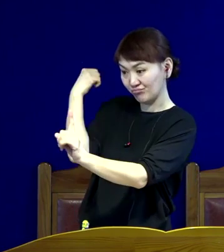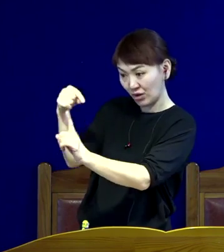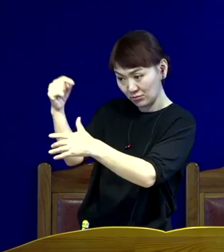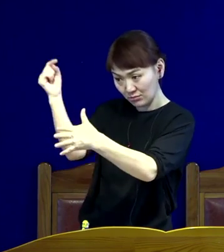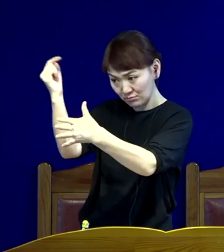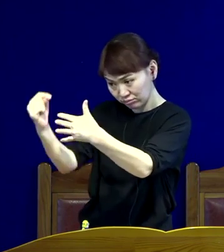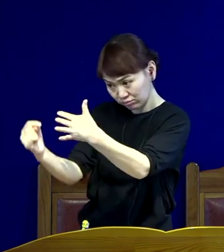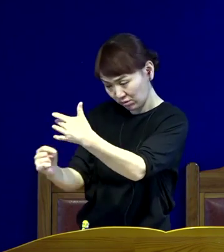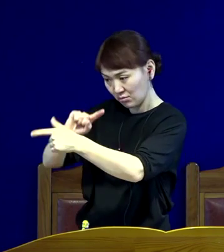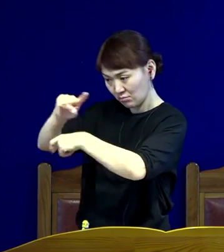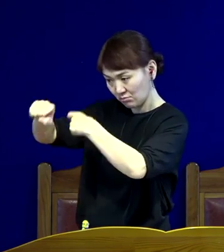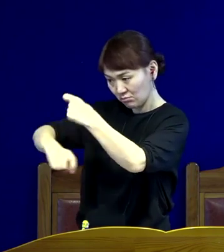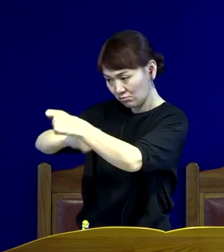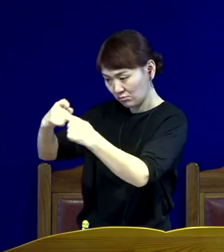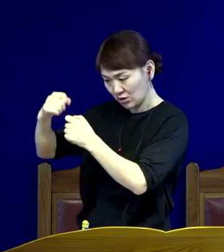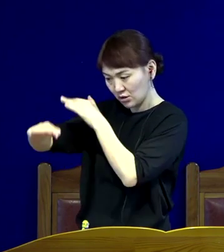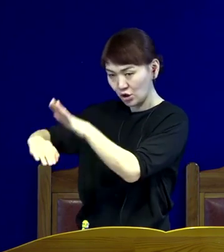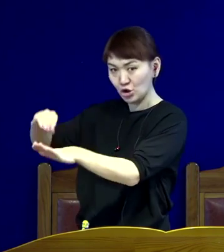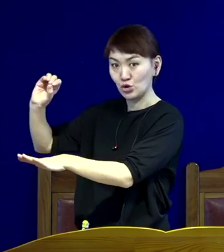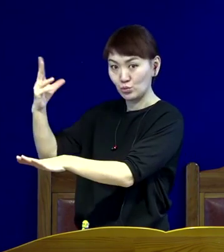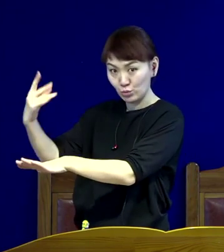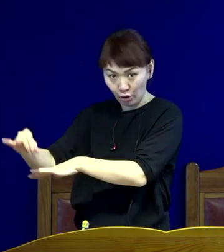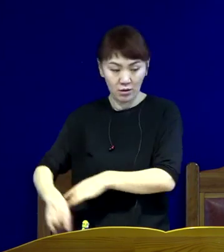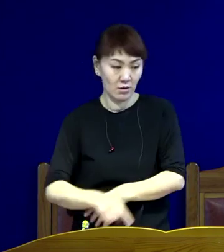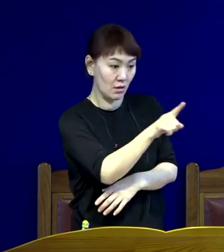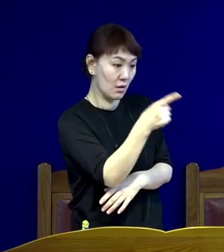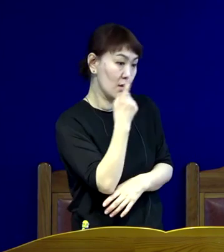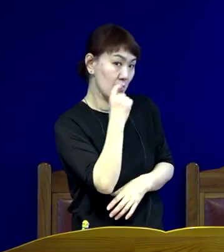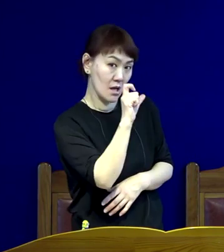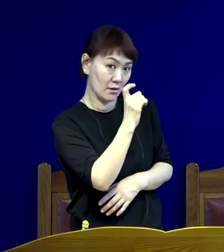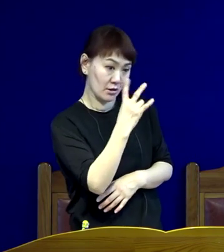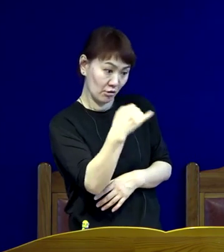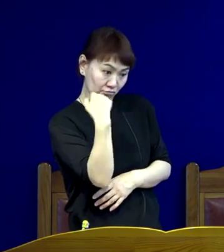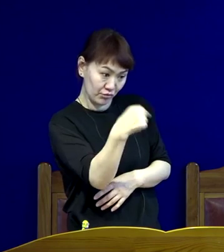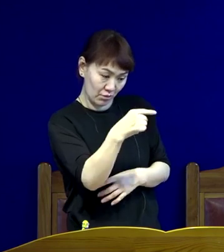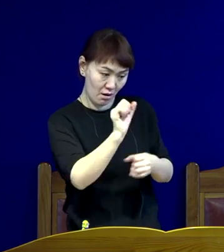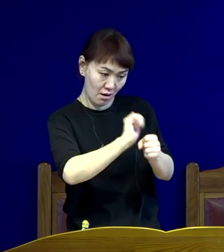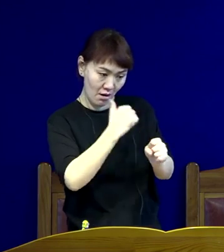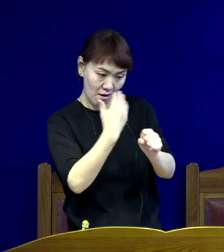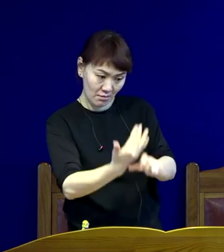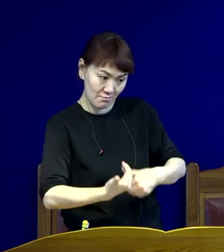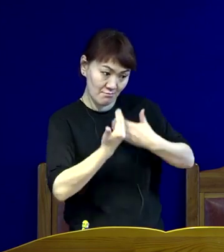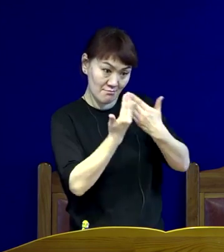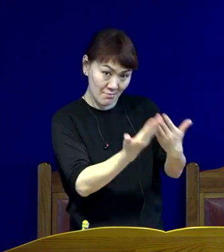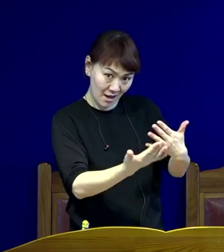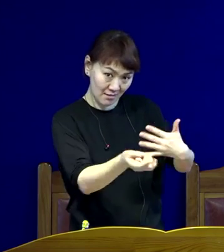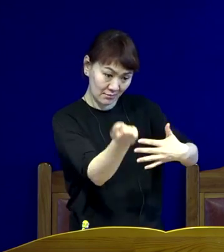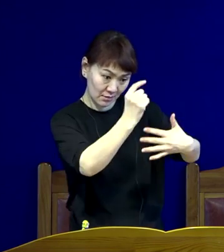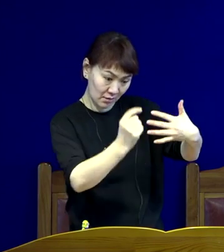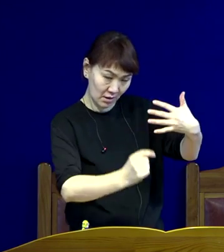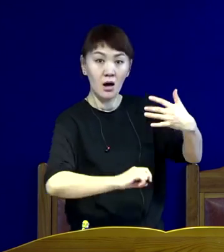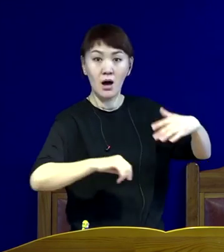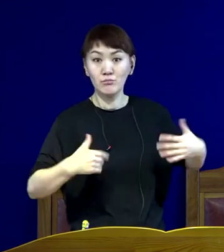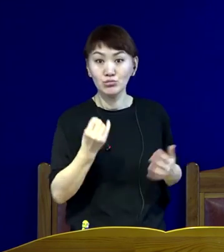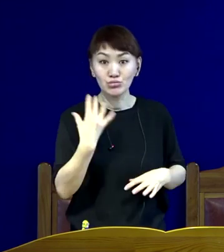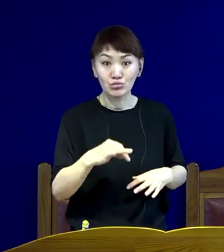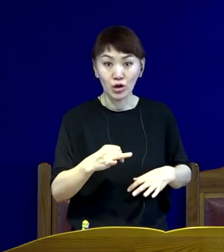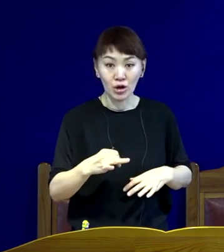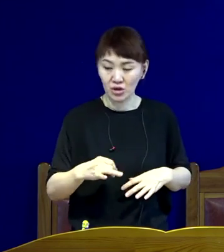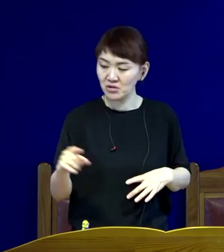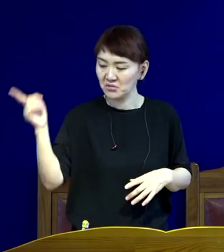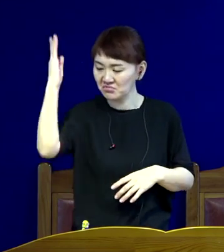хувьд үүрэг биелүүлэх ёстой. Өөр өөр хоорондоо тус тустай ингээд амьдраад өөрийнхөө биеийг мэдээд явах боломжгүй гэсэн үг. Тэгэхээр гэр бүл гэдэг нь